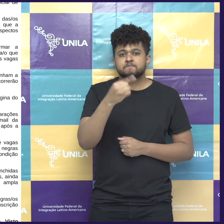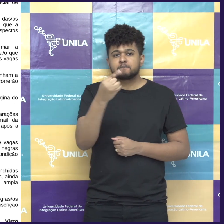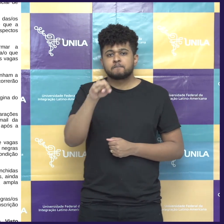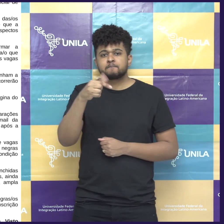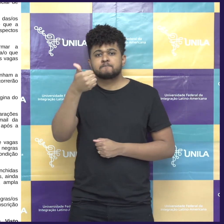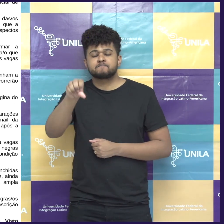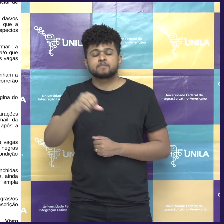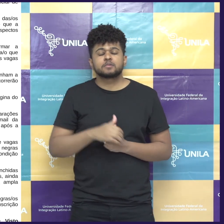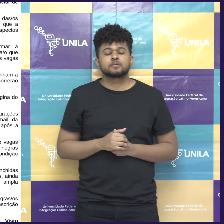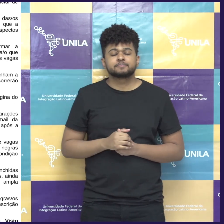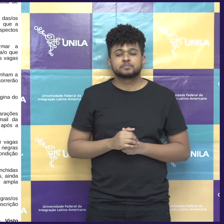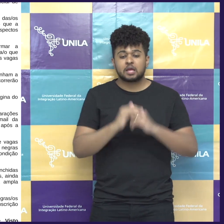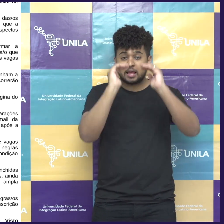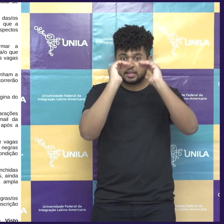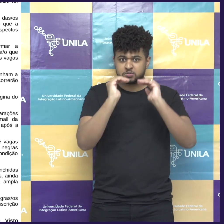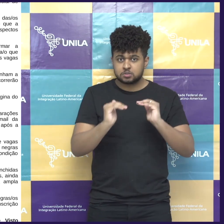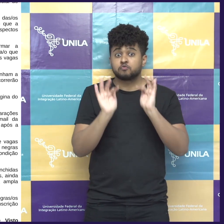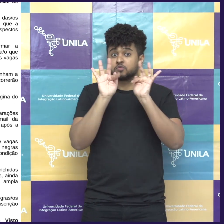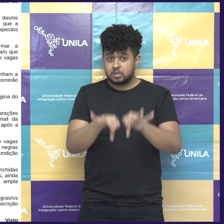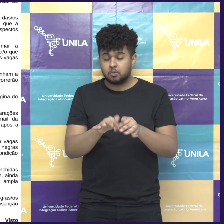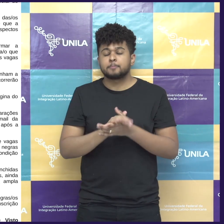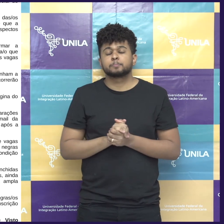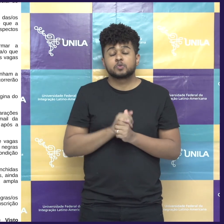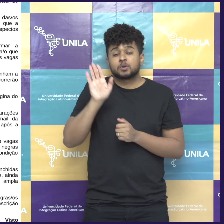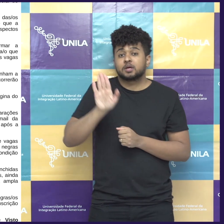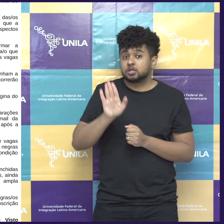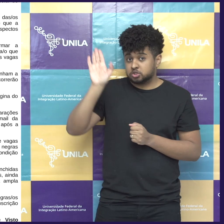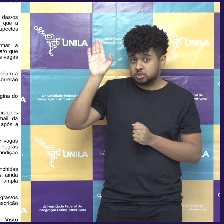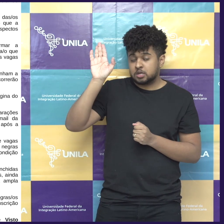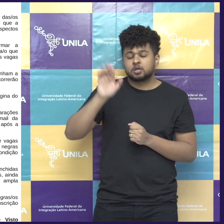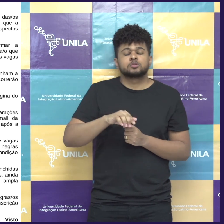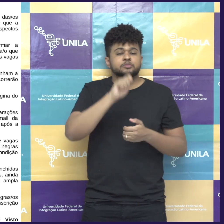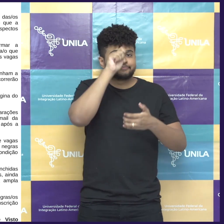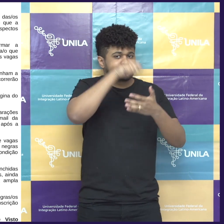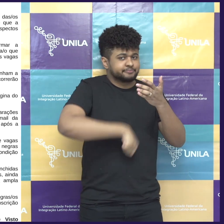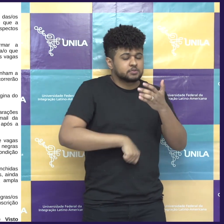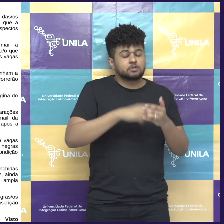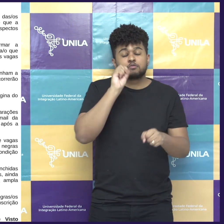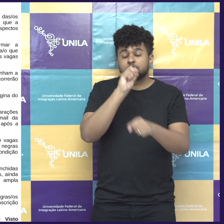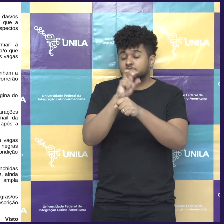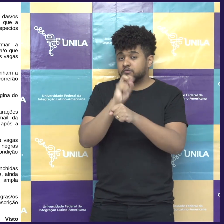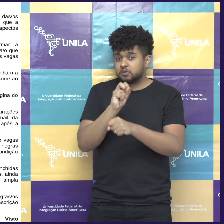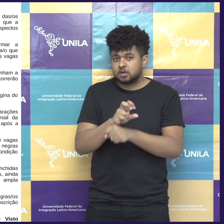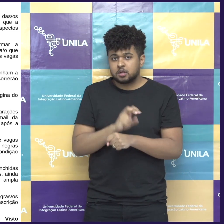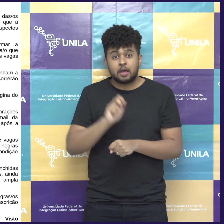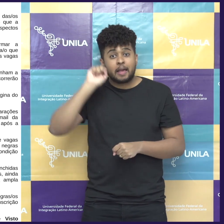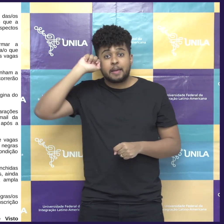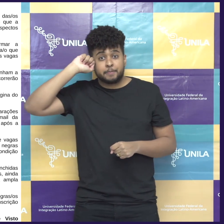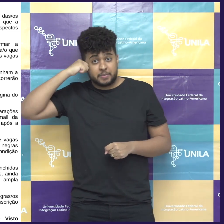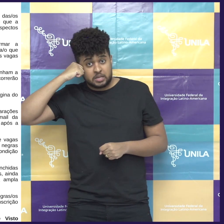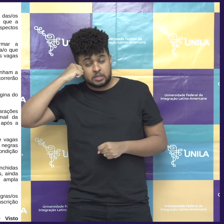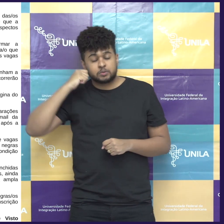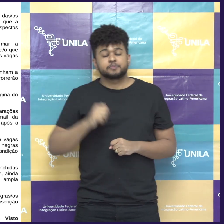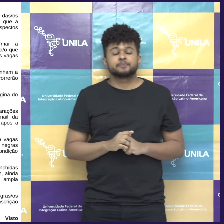3.1.19. Na classificação final, o candidato que se inscreveu na reserva de vagas para negras,